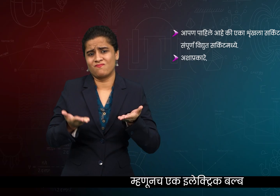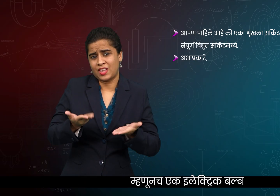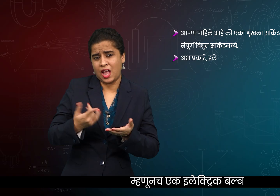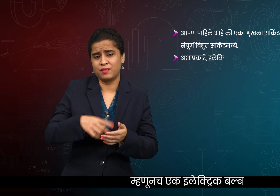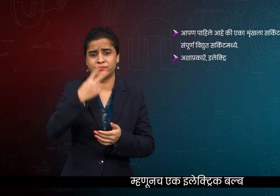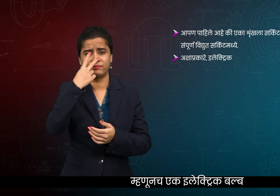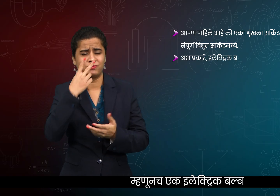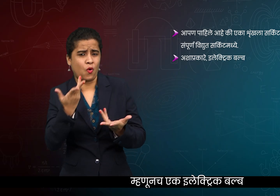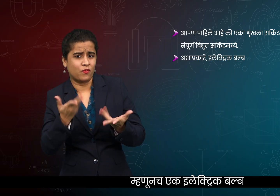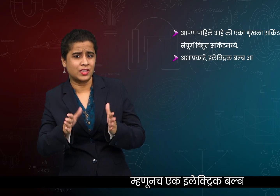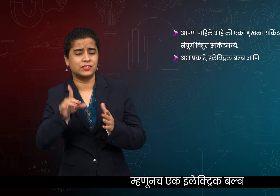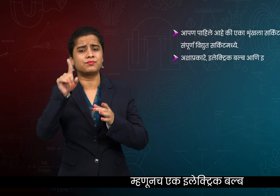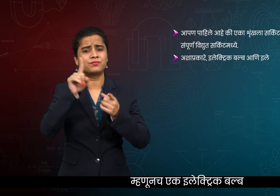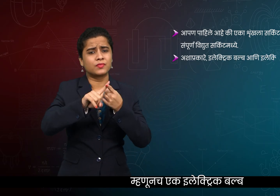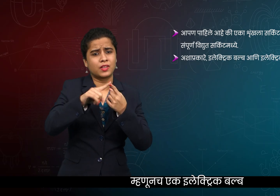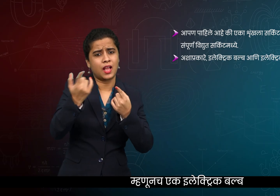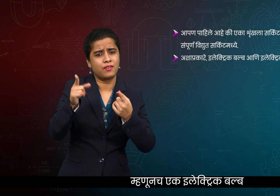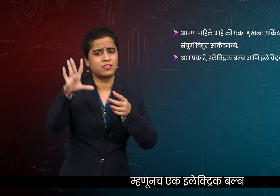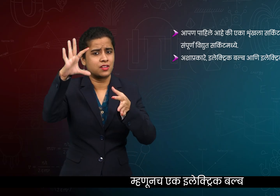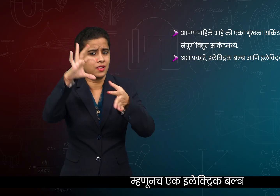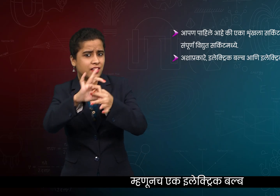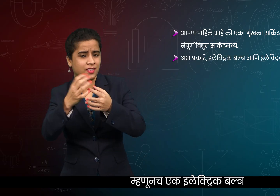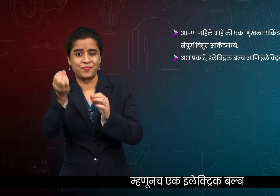म्हणूनच एक इलेक्ट्रिक बल्ब